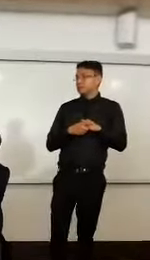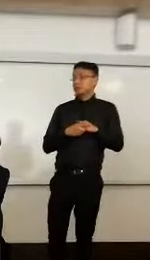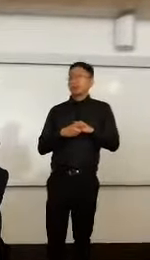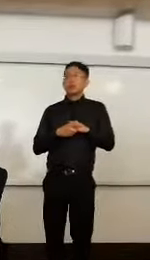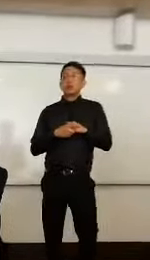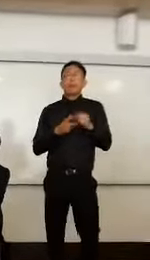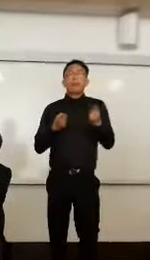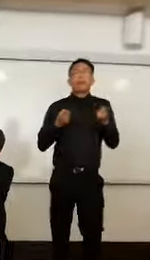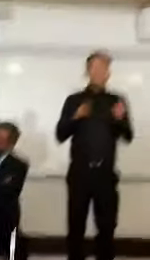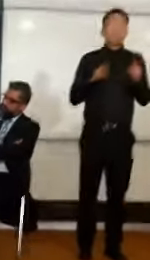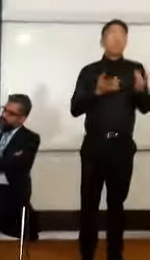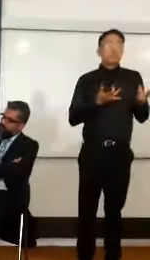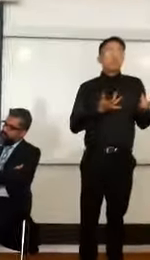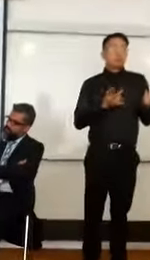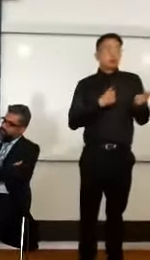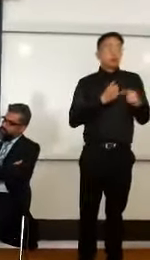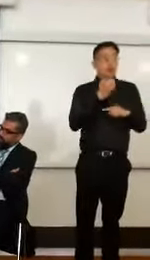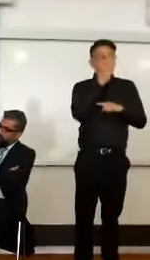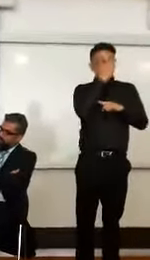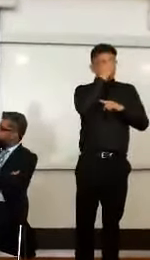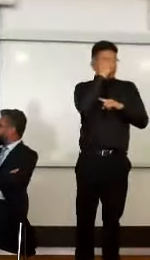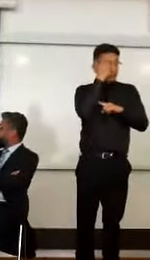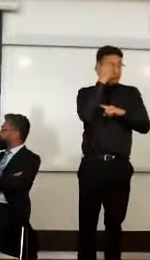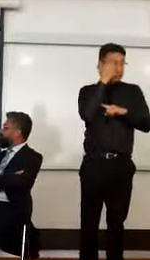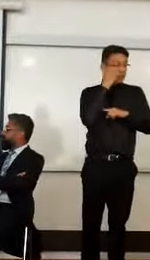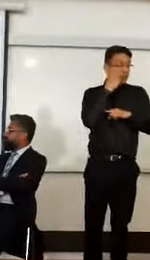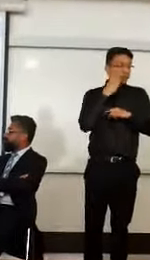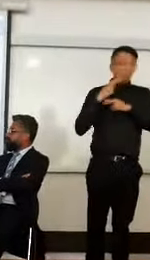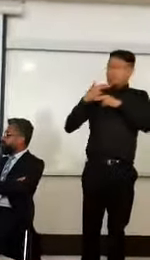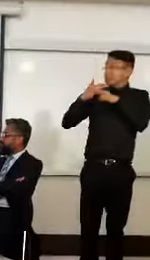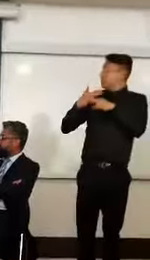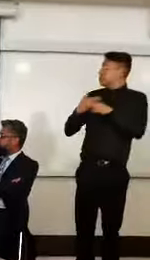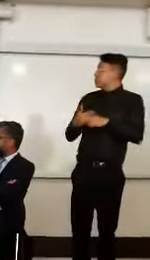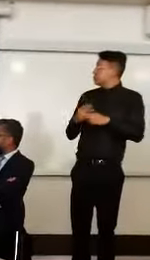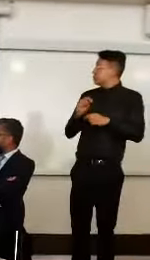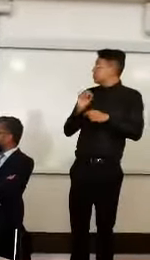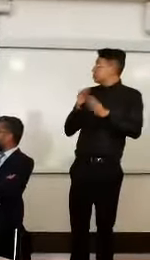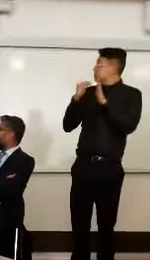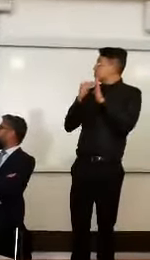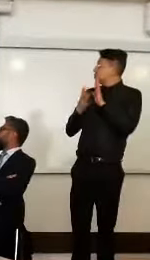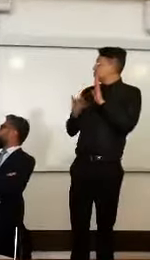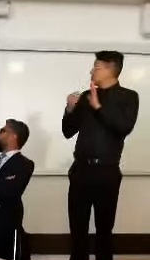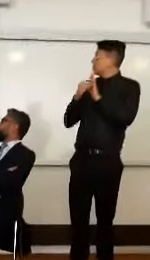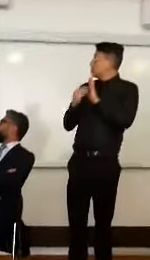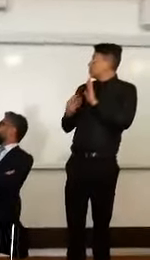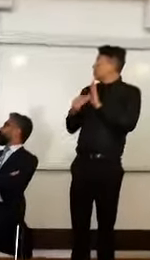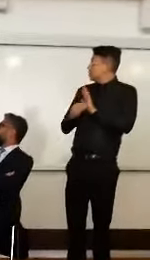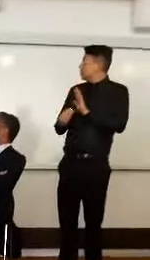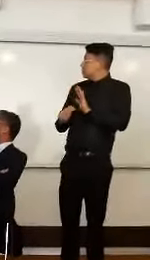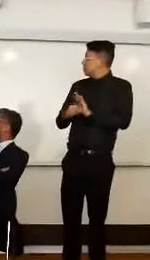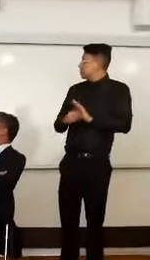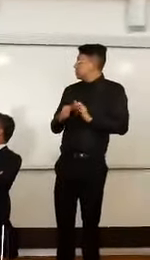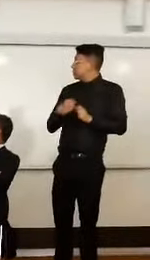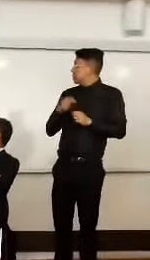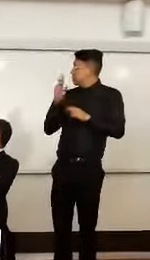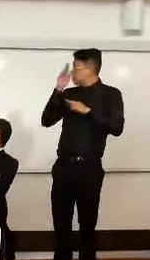espero que no se me haya ido nadie del, digamos que del reconocimiento que se está haciendo